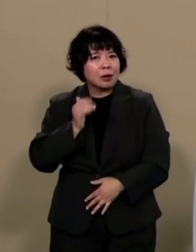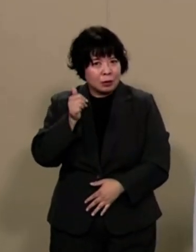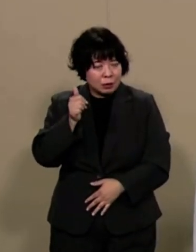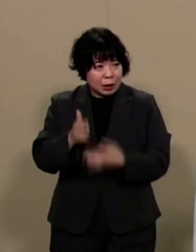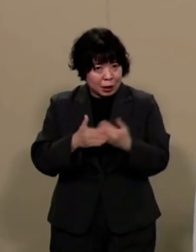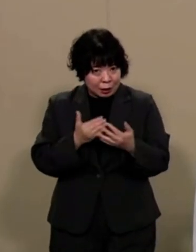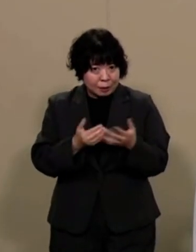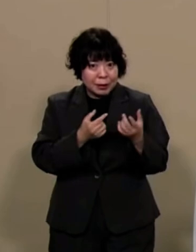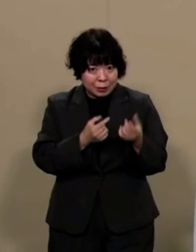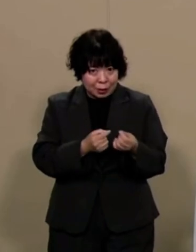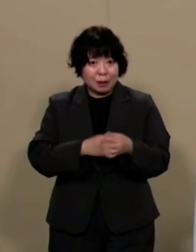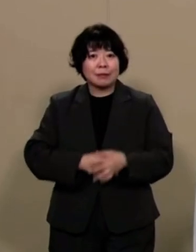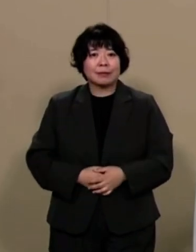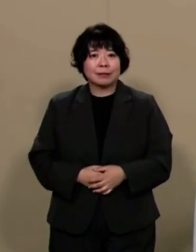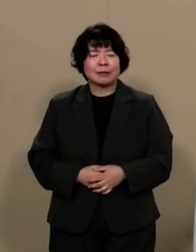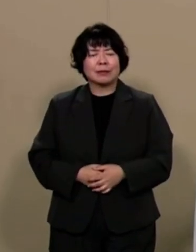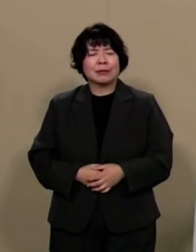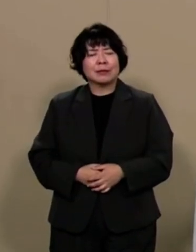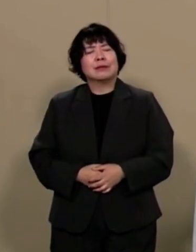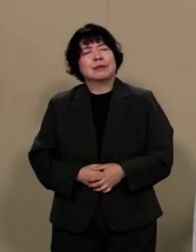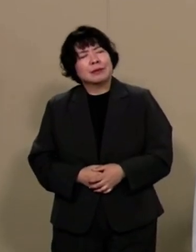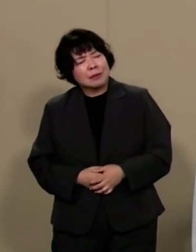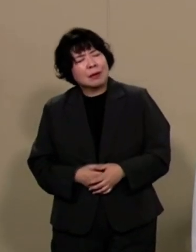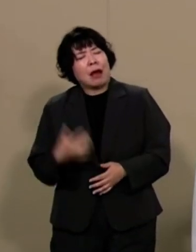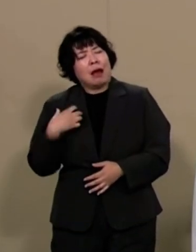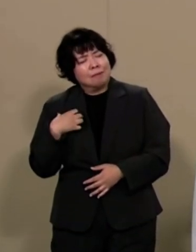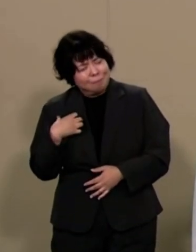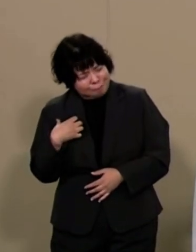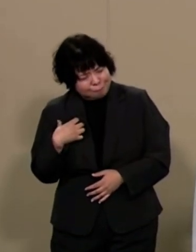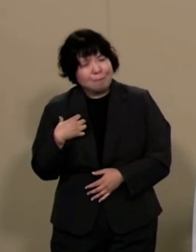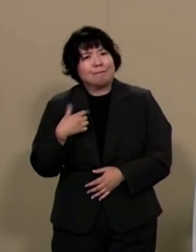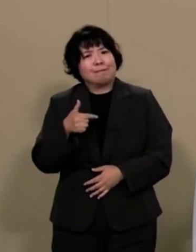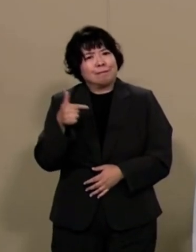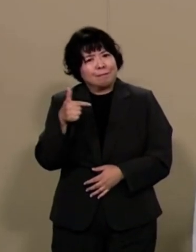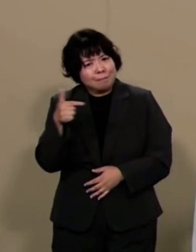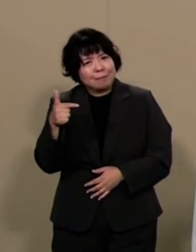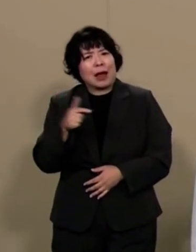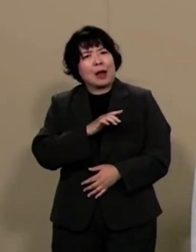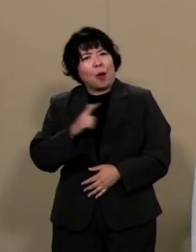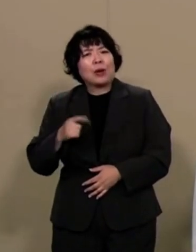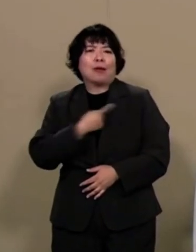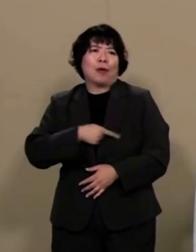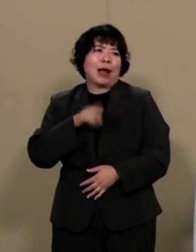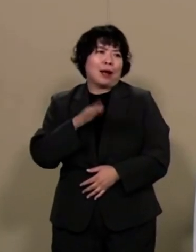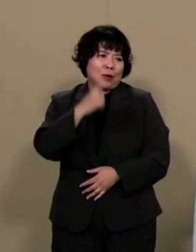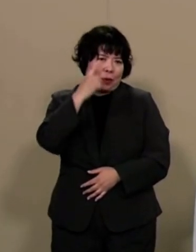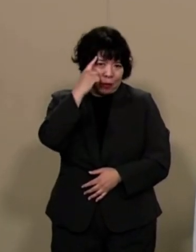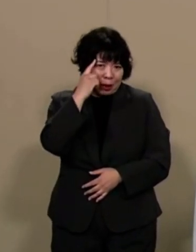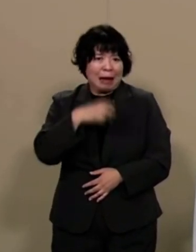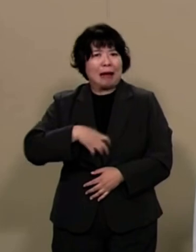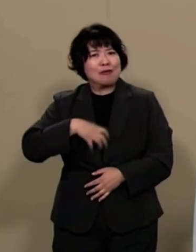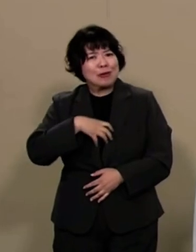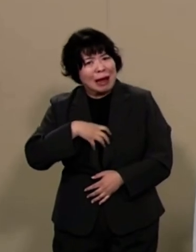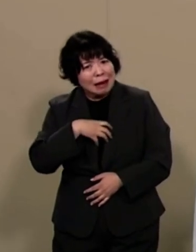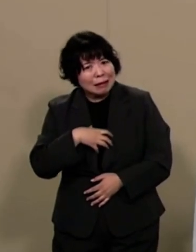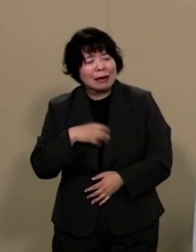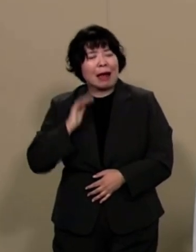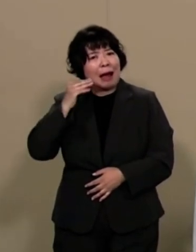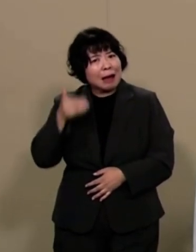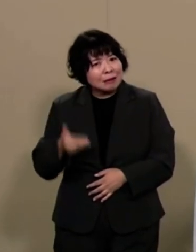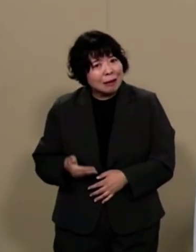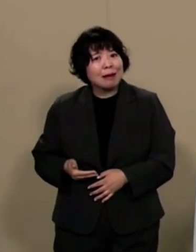を経験されましたよね非常に重責でいろんな思いがあると思うんです悔しいこと反省